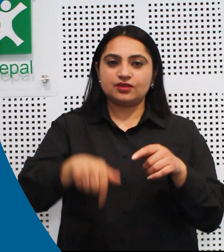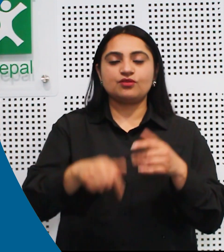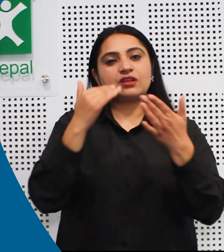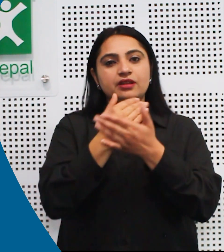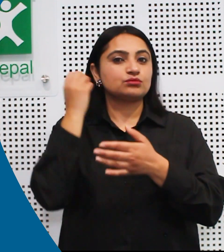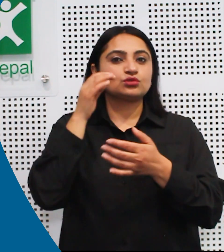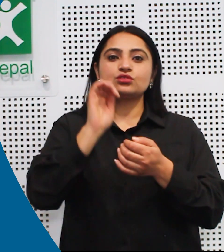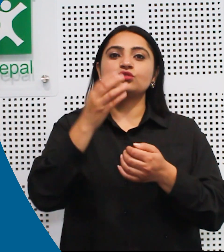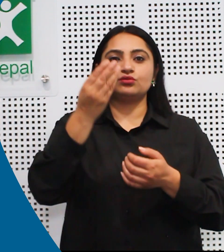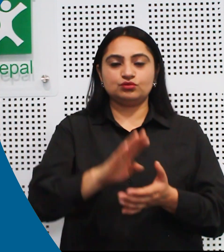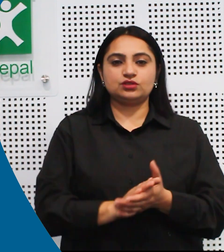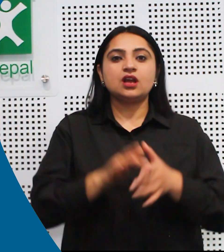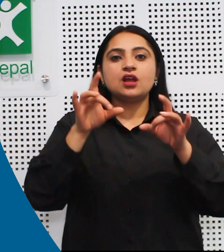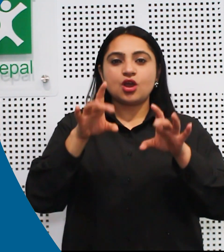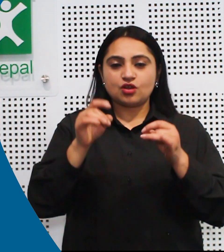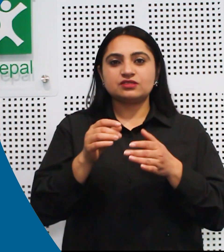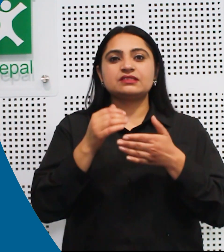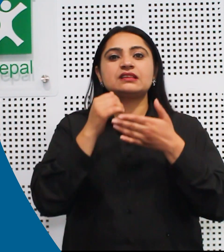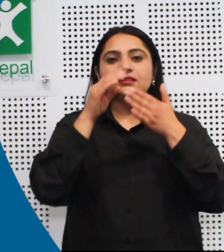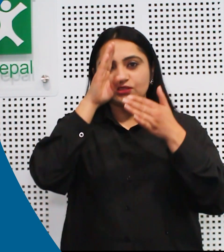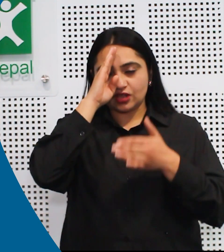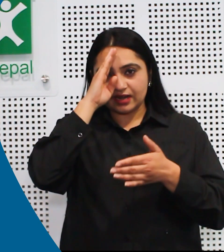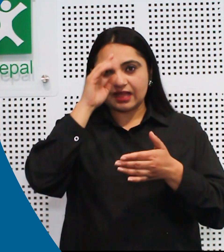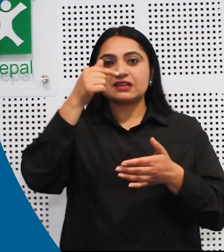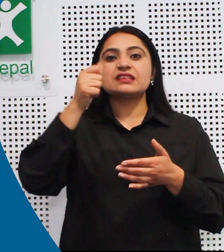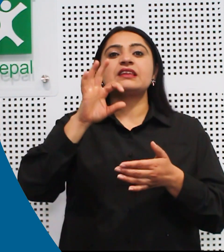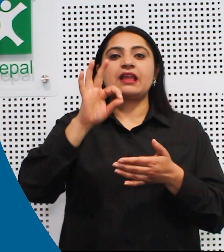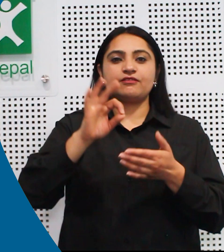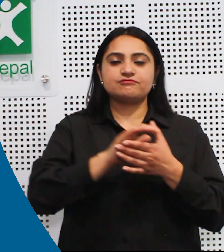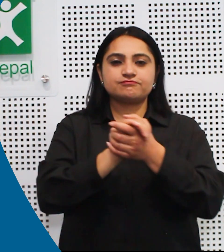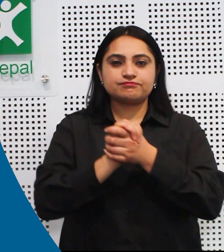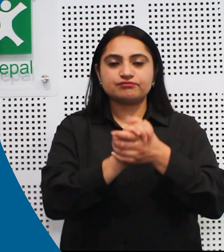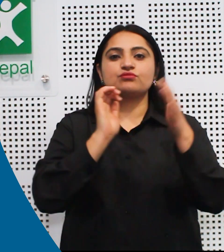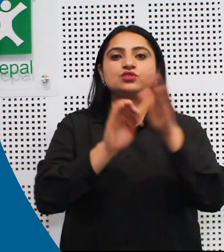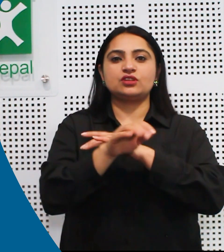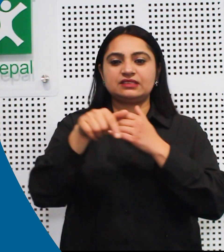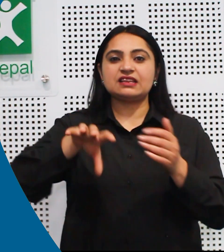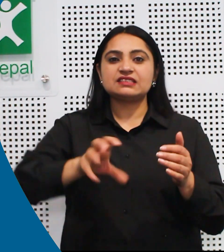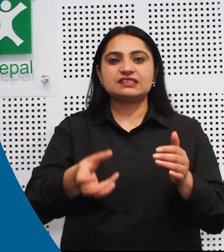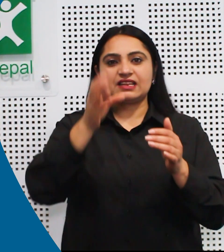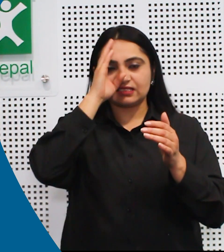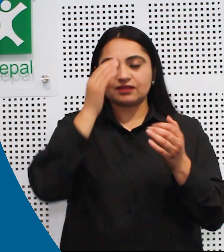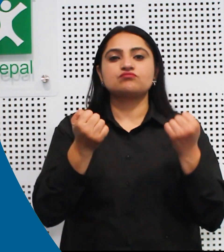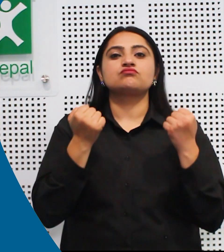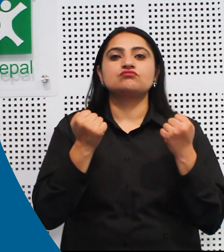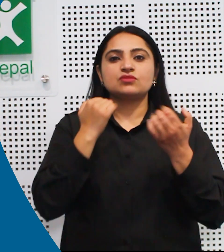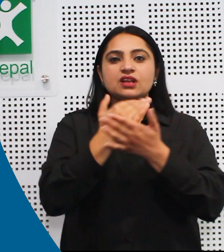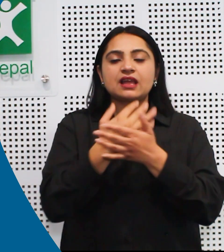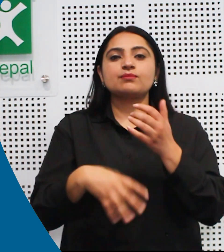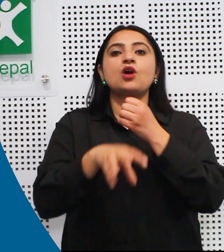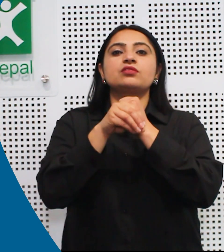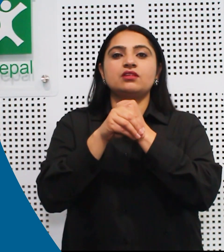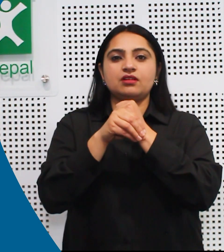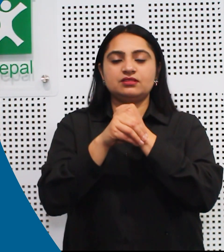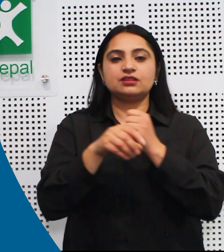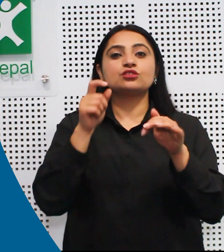पालिका सुन्न सकिन्छ। अस्ट्रेलिया सरकार र द एसिया फाउन्डेसनको साझेदारीमा सञ्चालित स्थानीय सरकार सबलीकरण कार्यक्रम